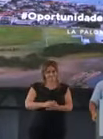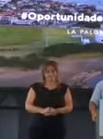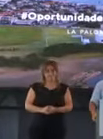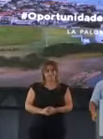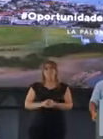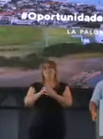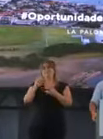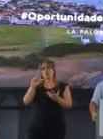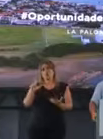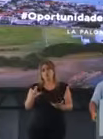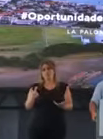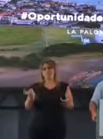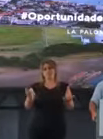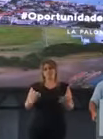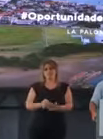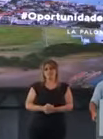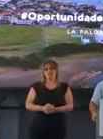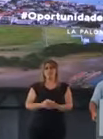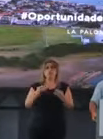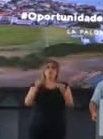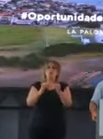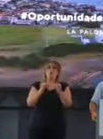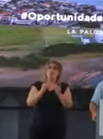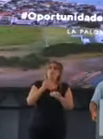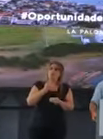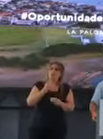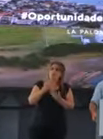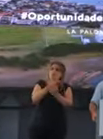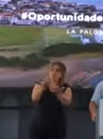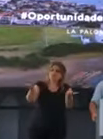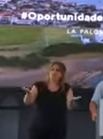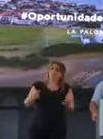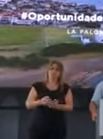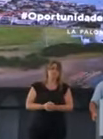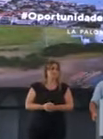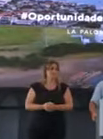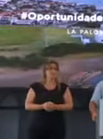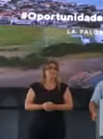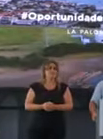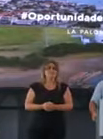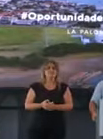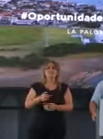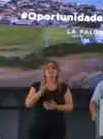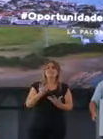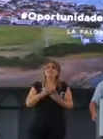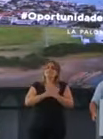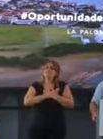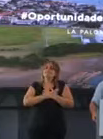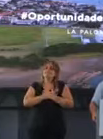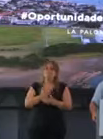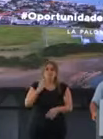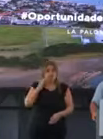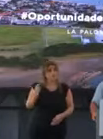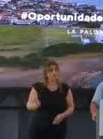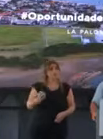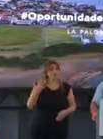Y por supuesto, y mis compañeros políticos, a quien tanto quiero, tanto